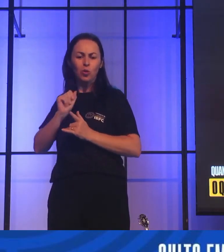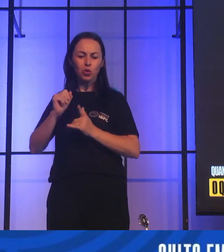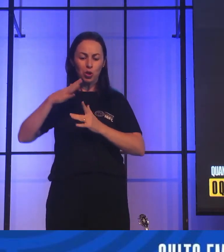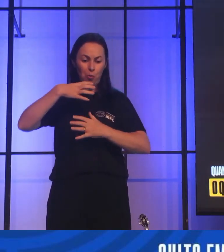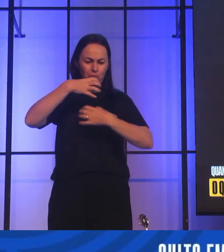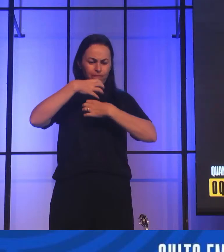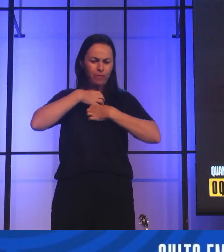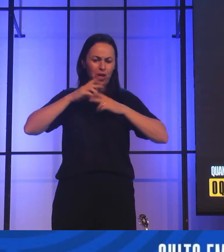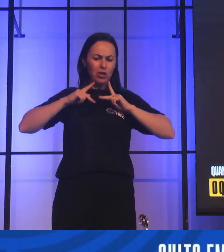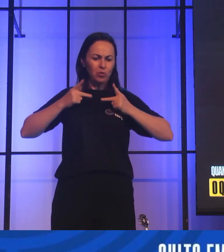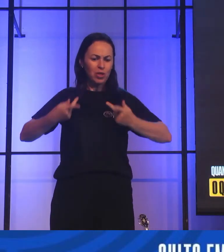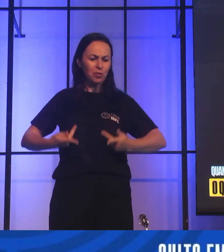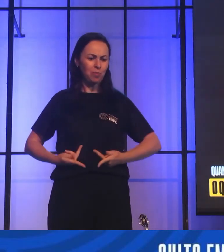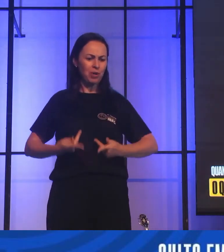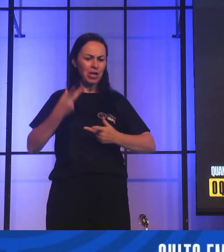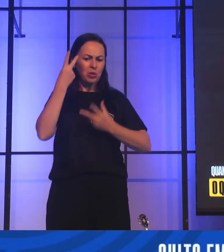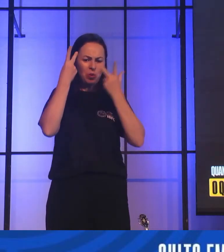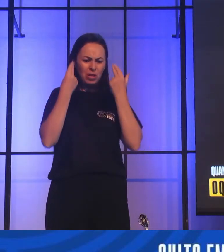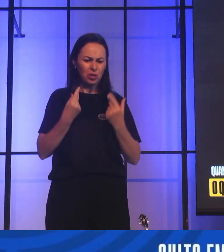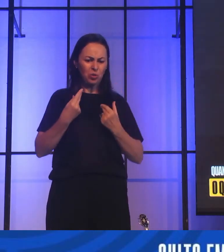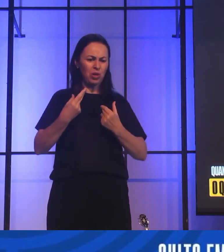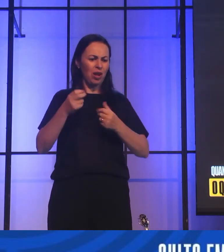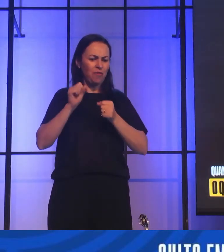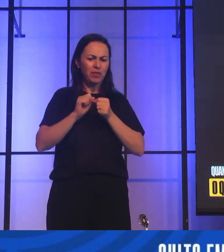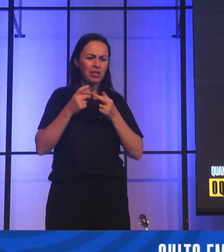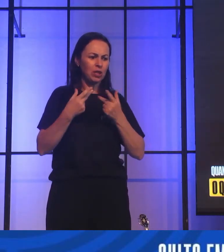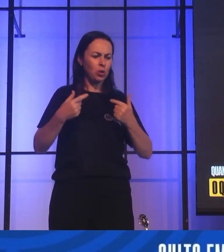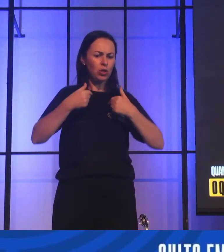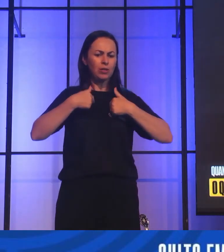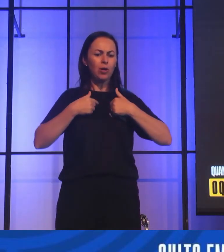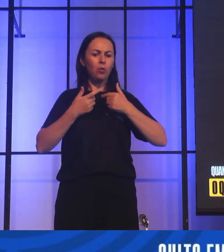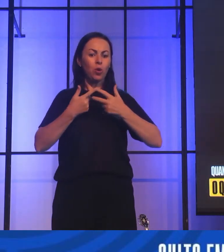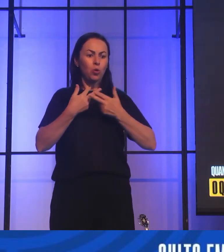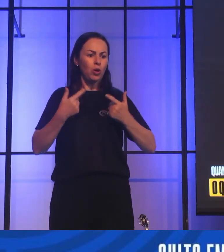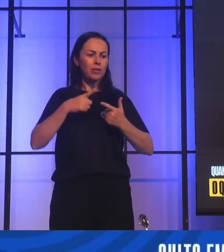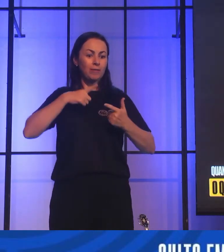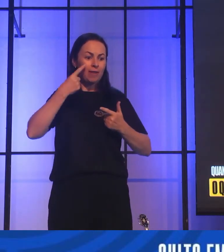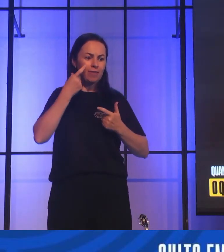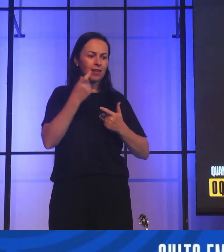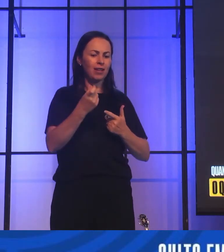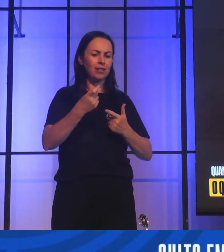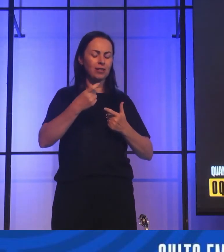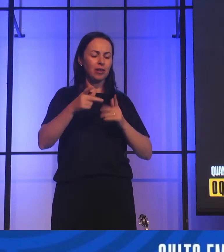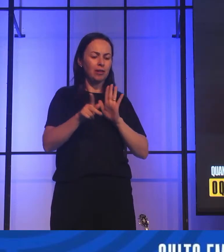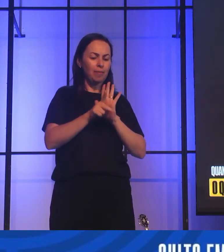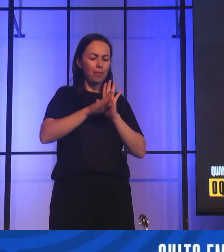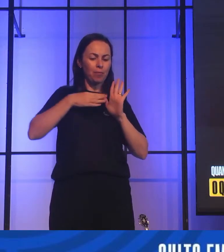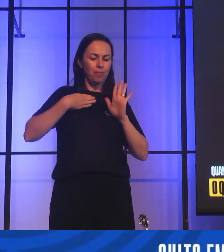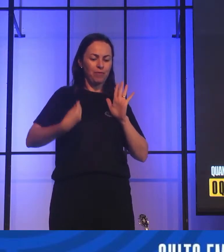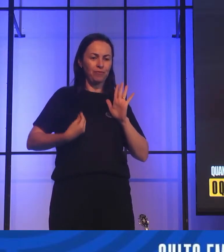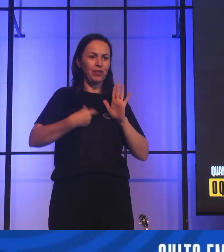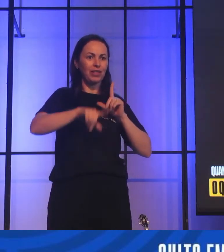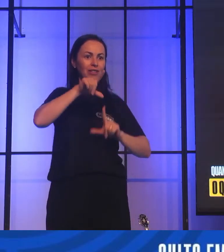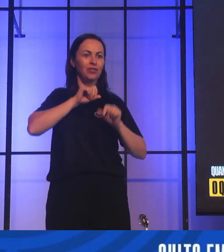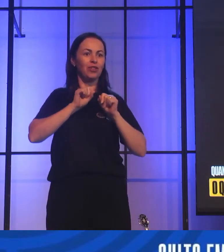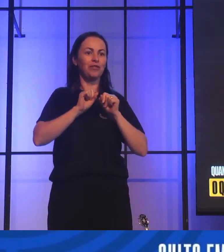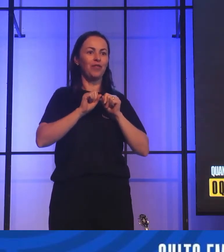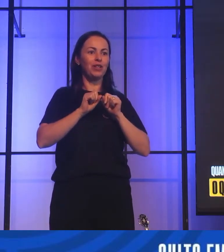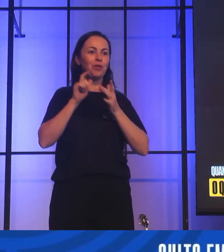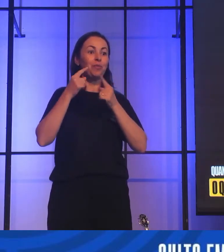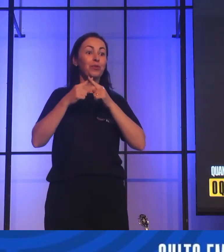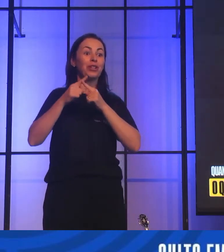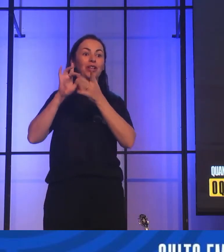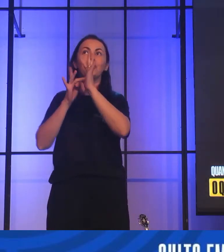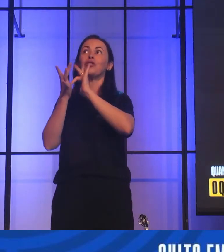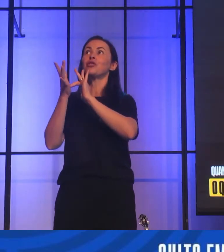natureza que te leva a reagir, a destruir aquilo que você ama, a sua própria vida. Cristo vai lhe dar a